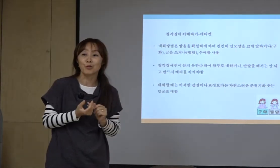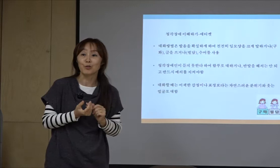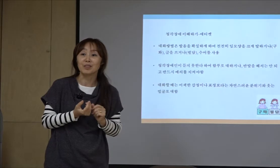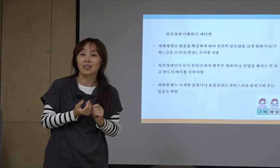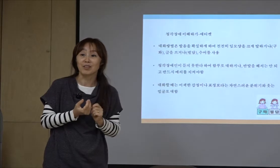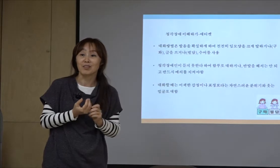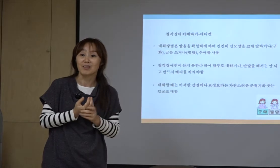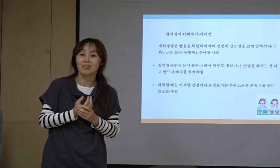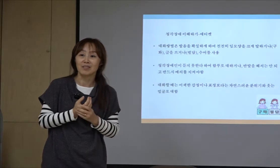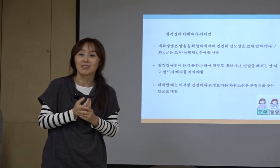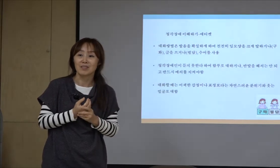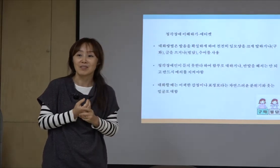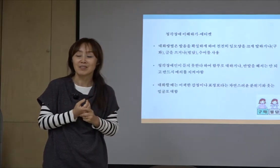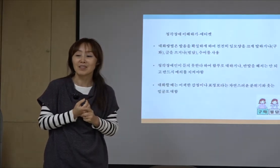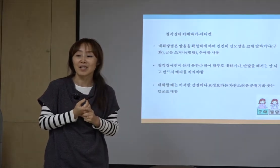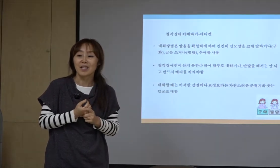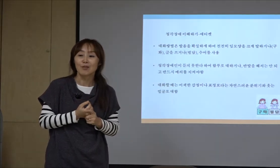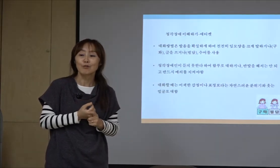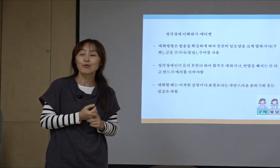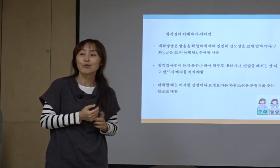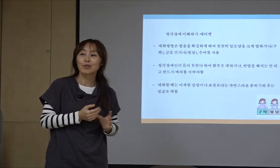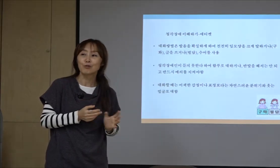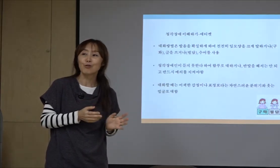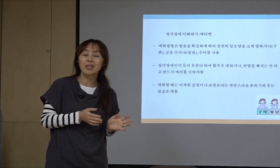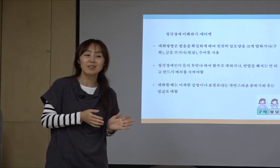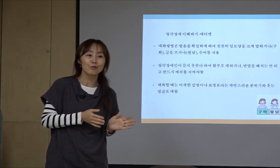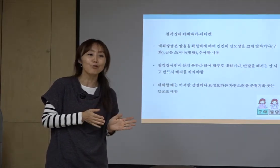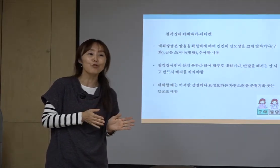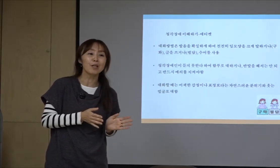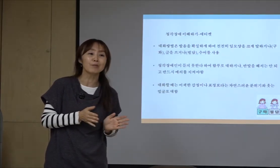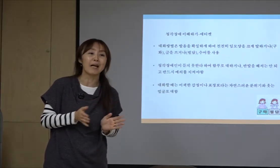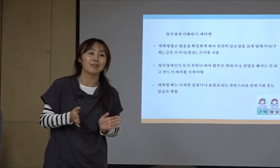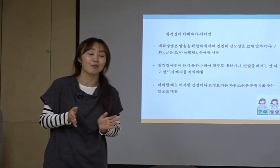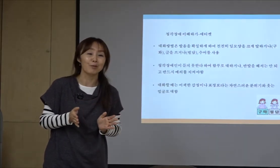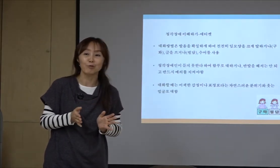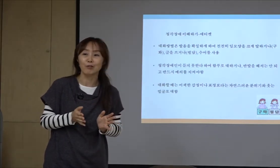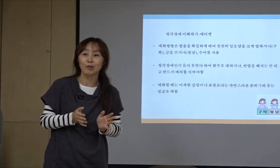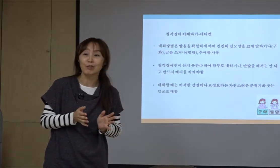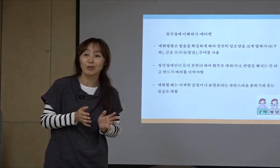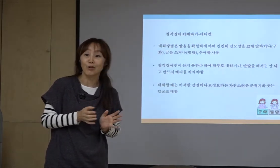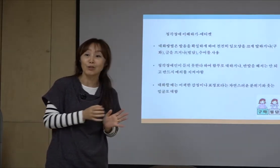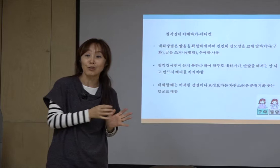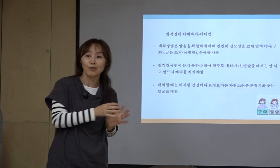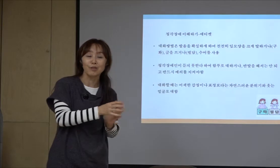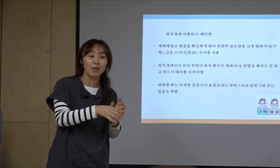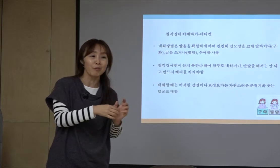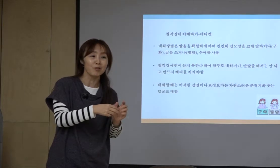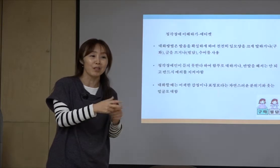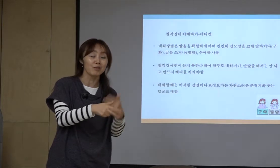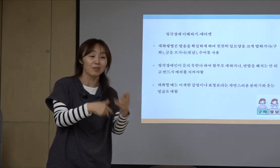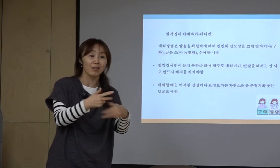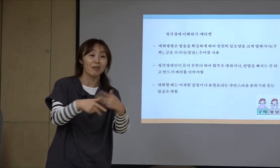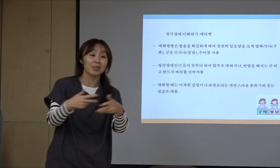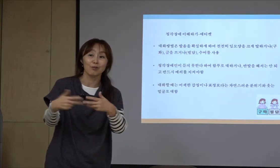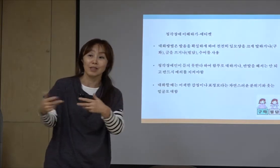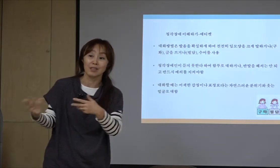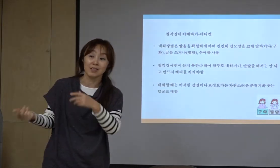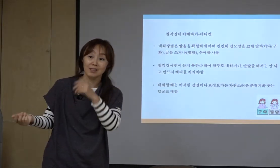어렵고 그래요. 근데 이게 수화는 꾸준히 하면 다 돼요. 왜냐면 우리 외국 가서 언어 열심히 하면 자연스럽게 대화되고 다